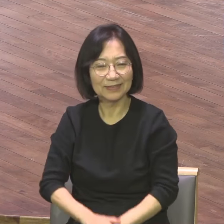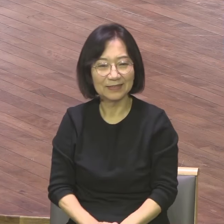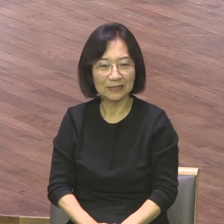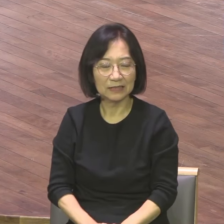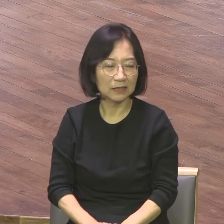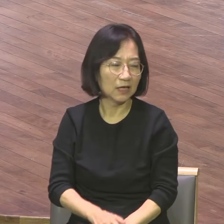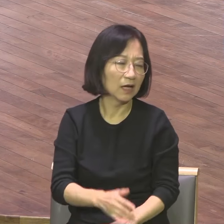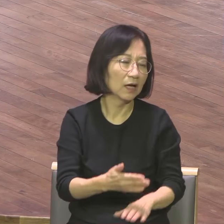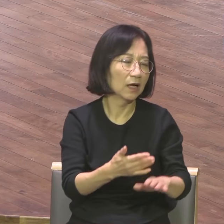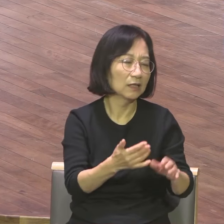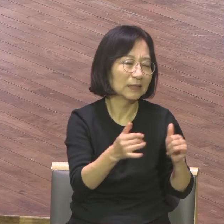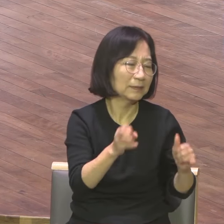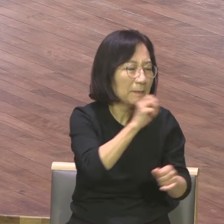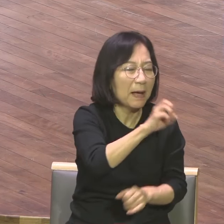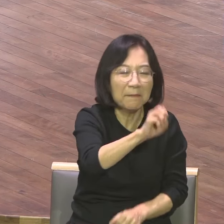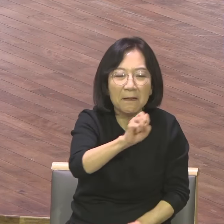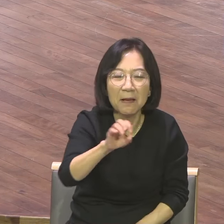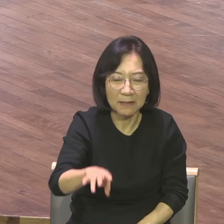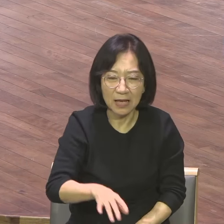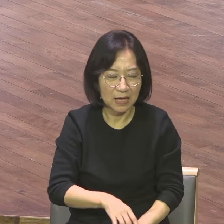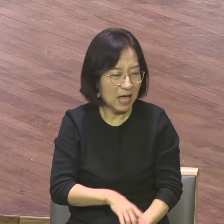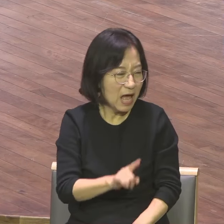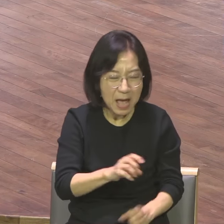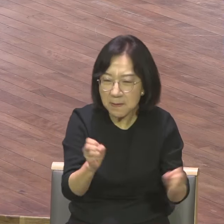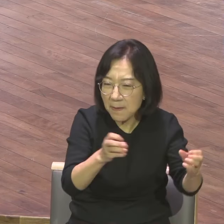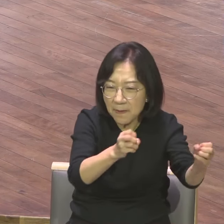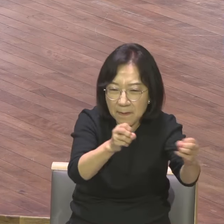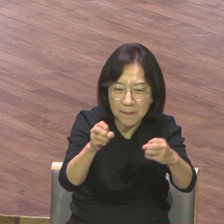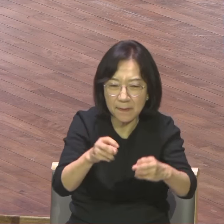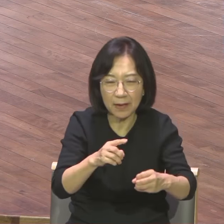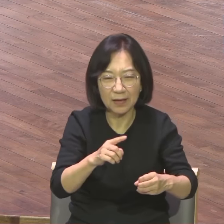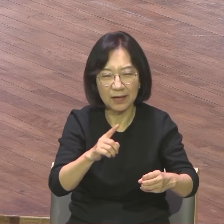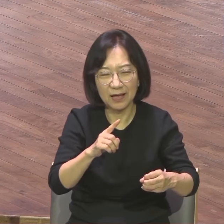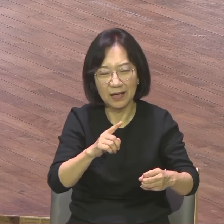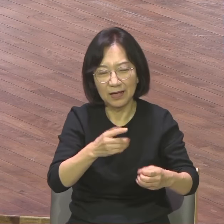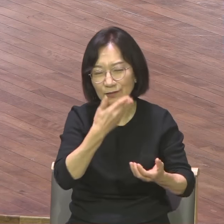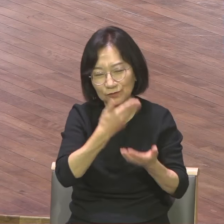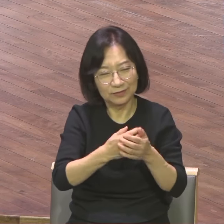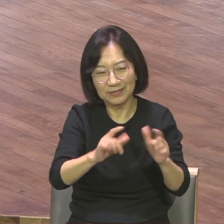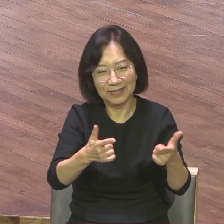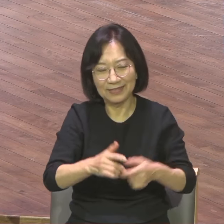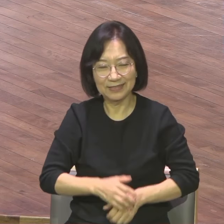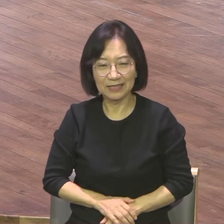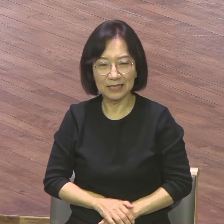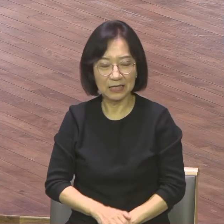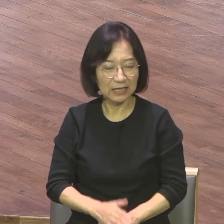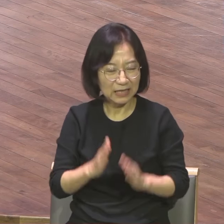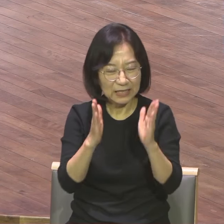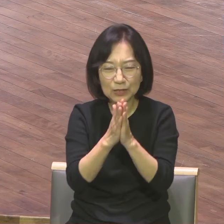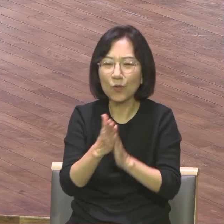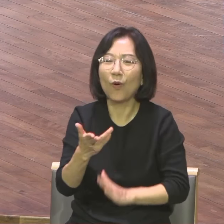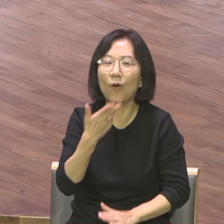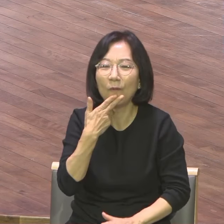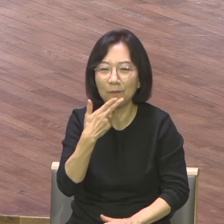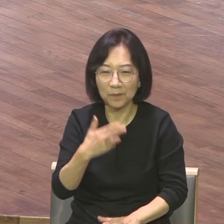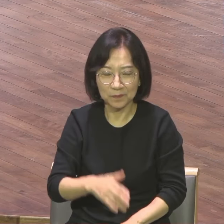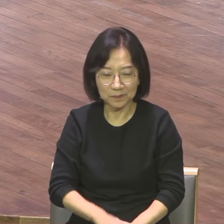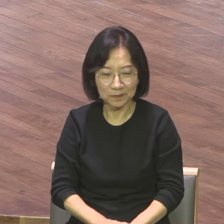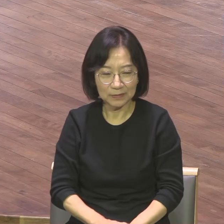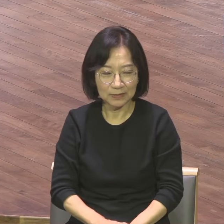사람에게 이 말하고 저 말하고 이런 저런 그 의미 없는 겁니다. 기도 안 한다는 증거예요. 하나님